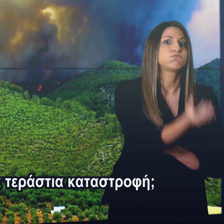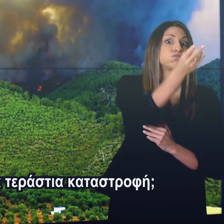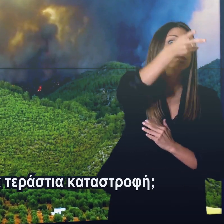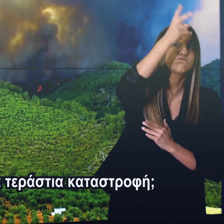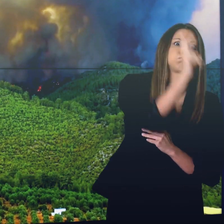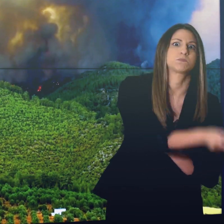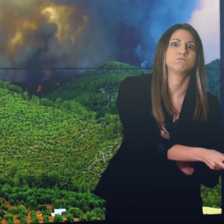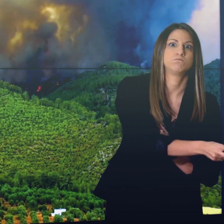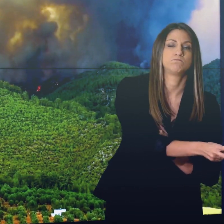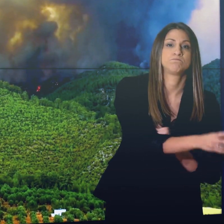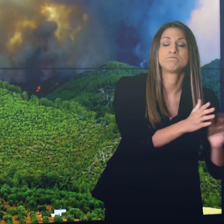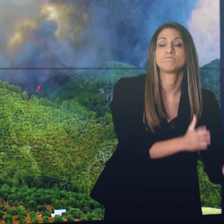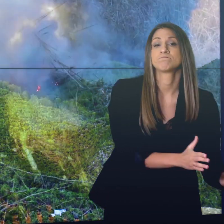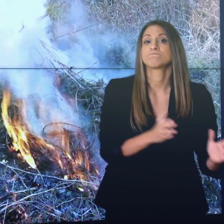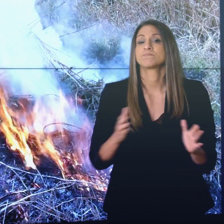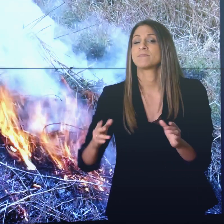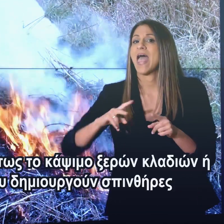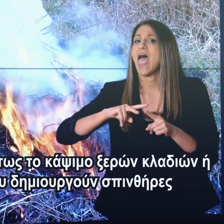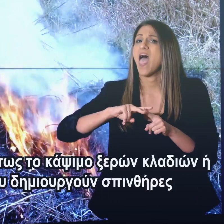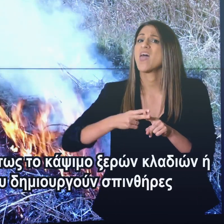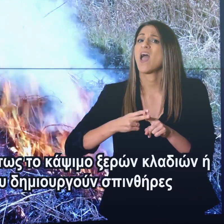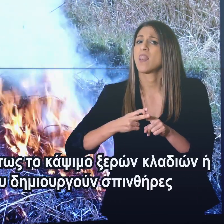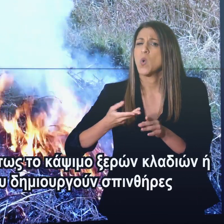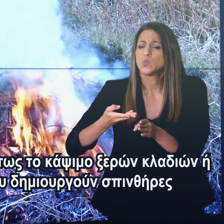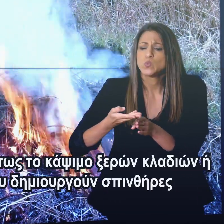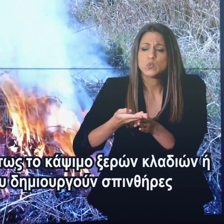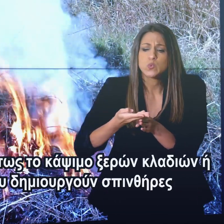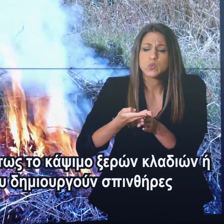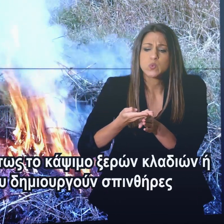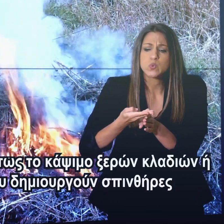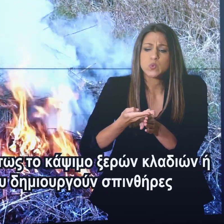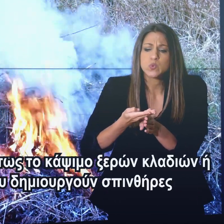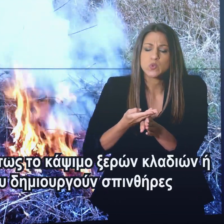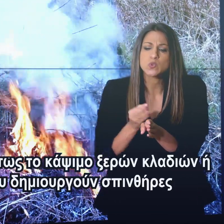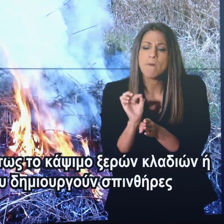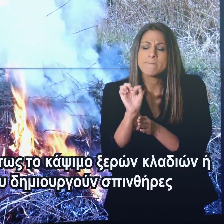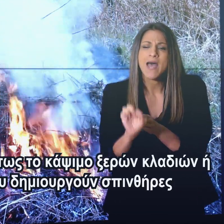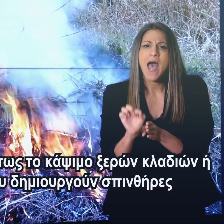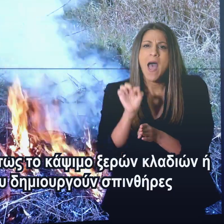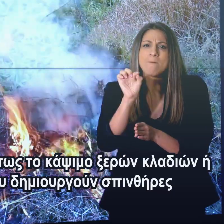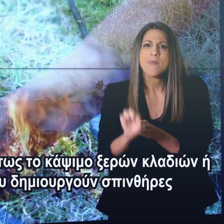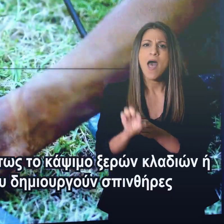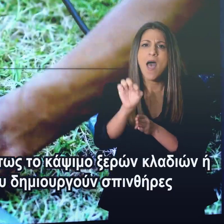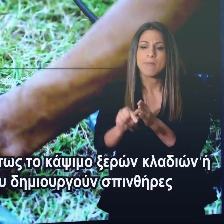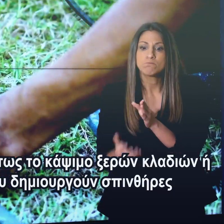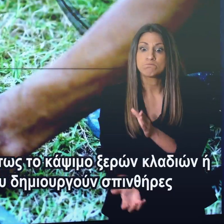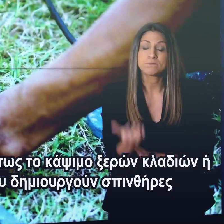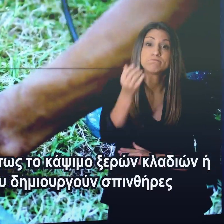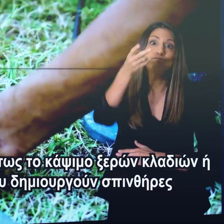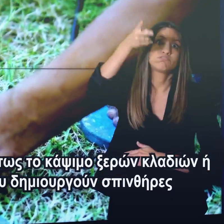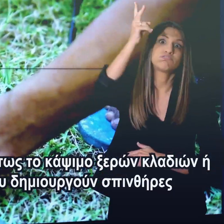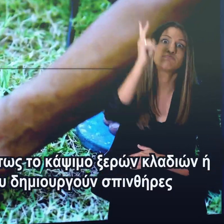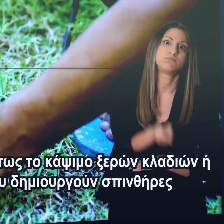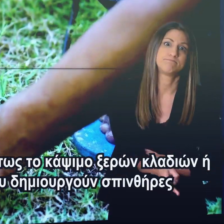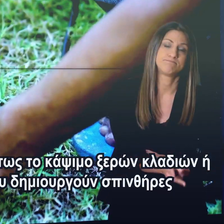καταστροφή? Για παράδειγμα, εργασίες όπως το κάψιμο ξερών κλαδιών ή η χρήση εργαλείων που